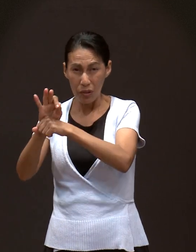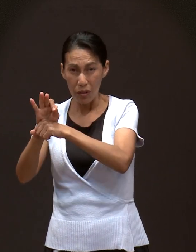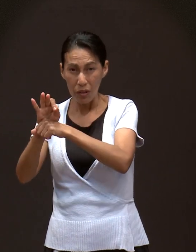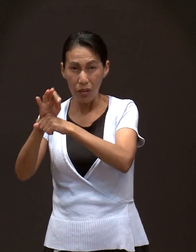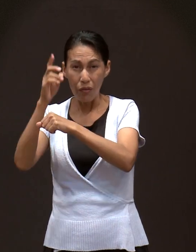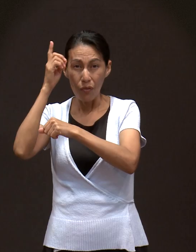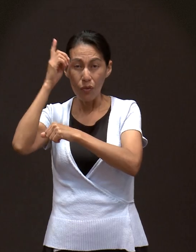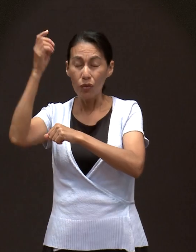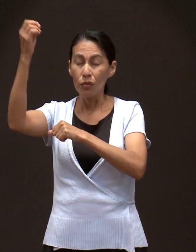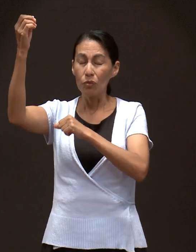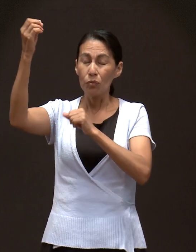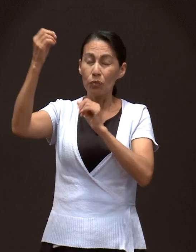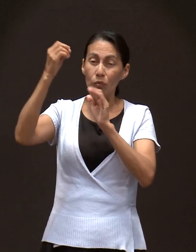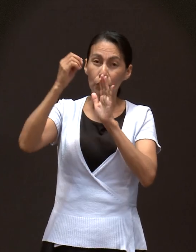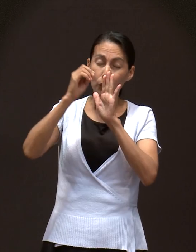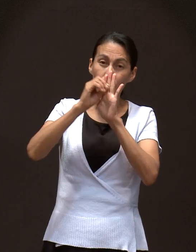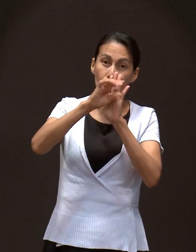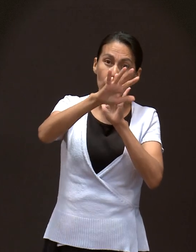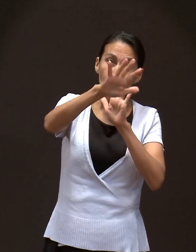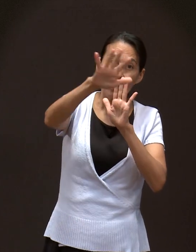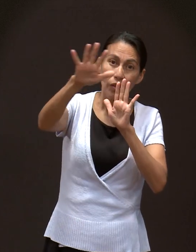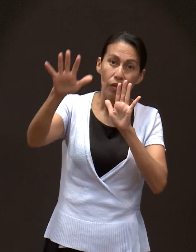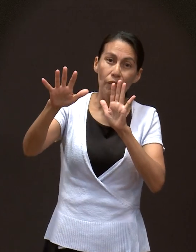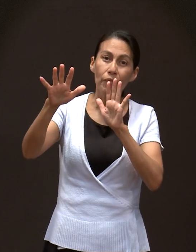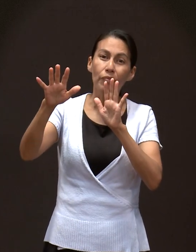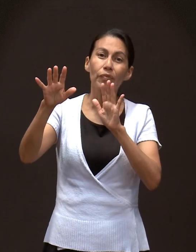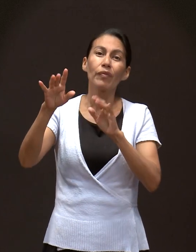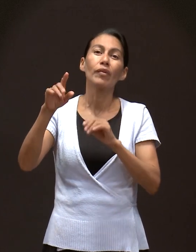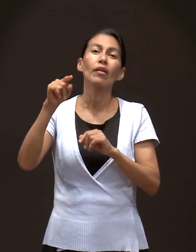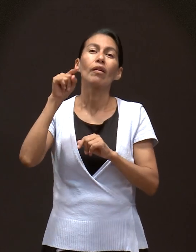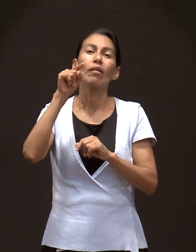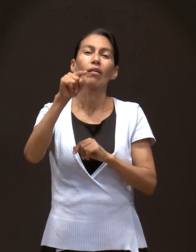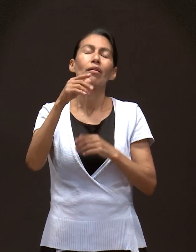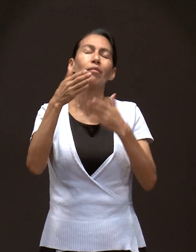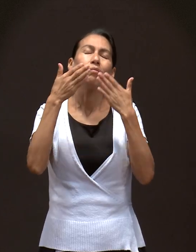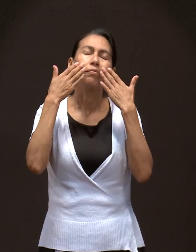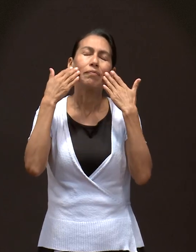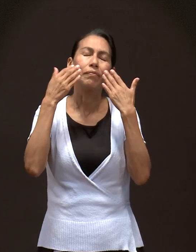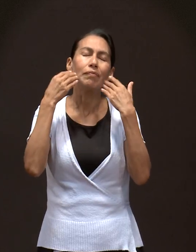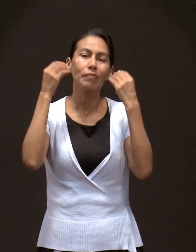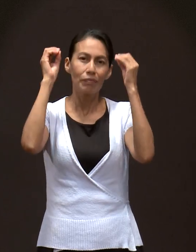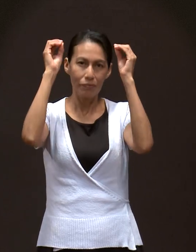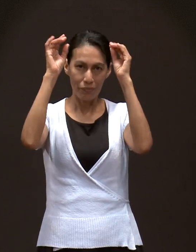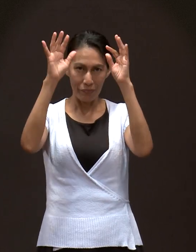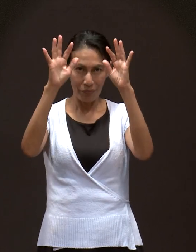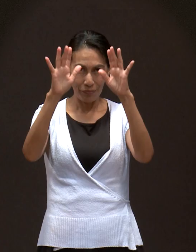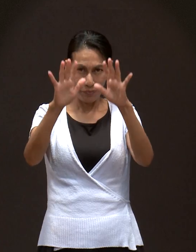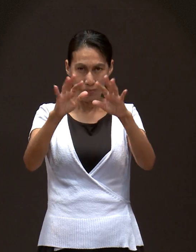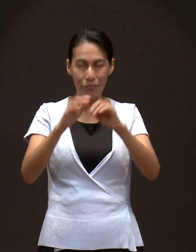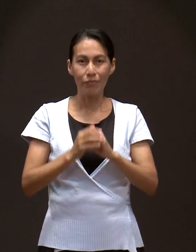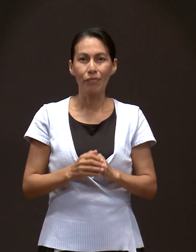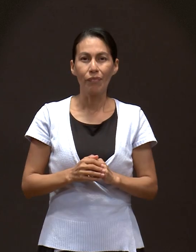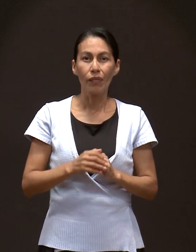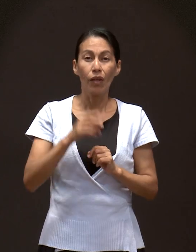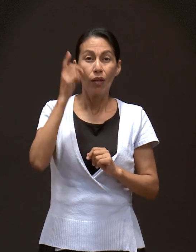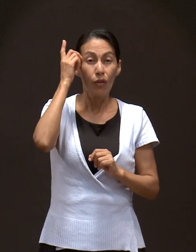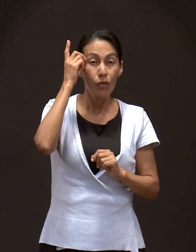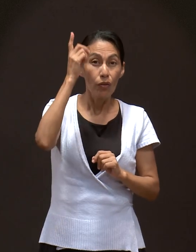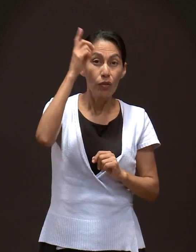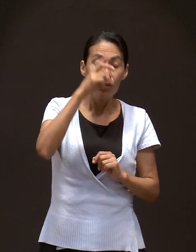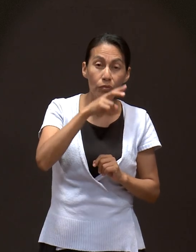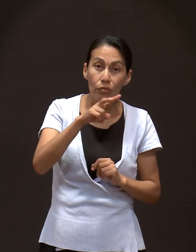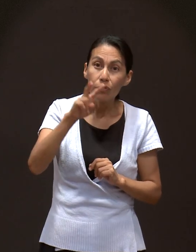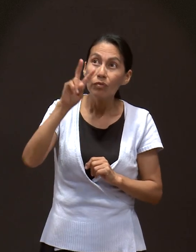guarde. Que Dios haga resplandecer su rostro sobre ti y tenga de ti misericordia.